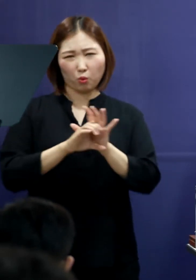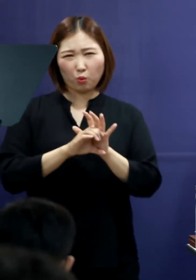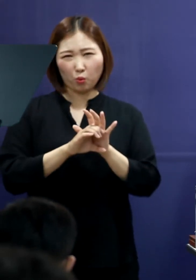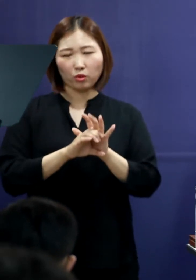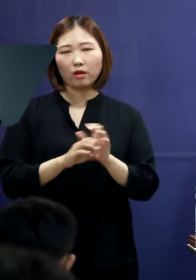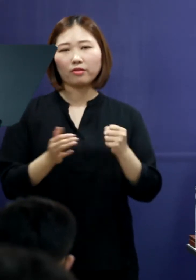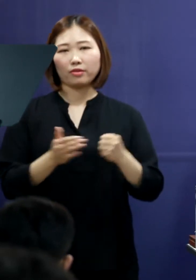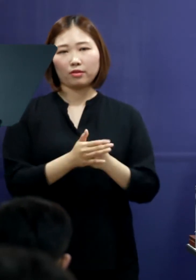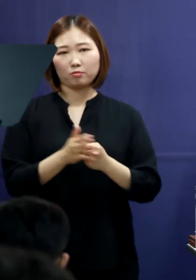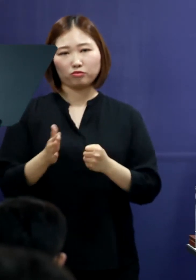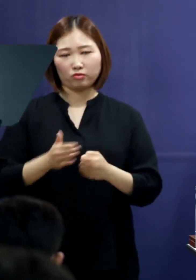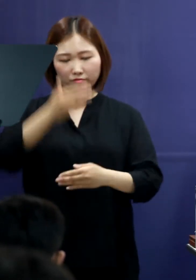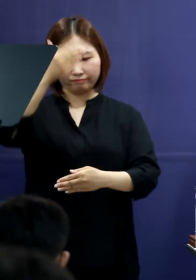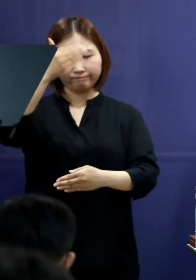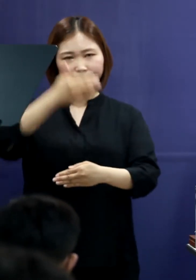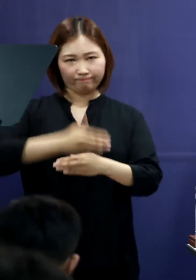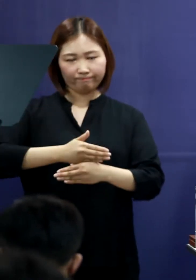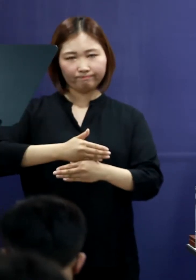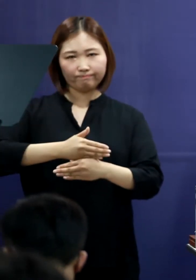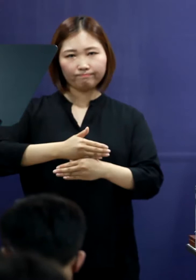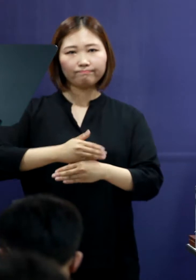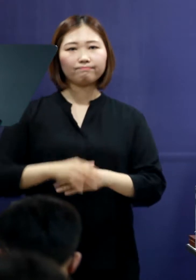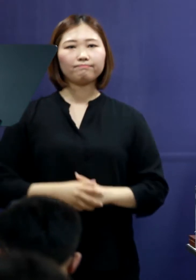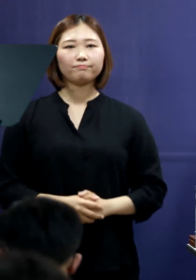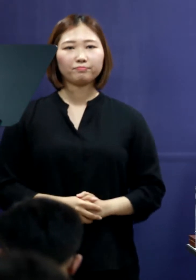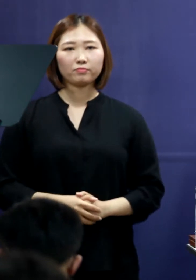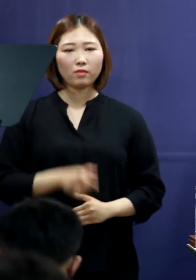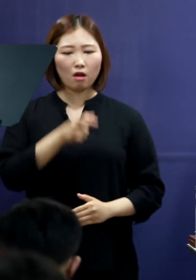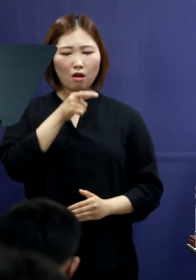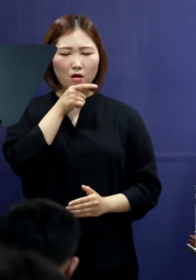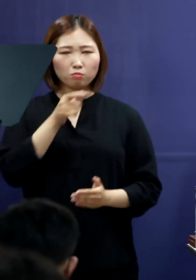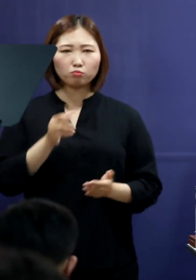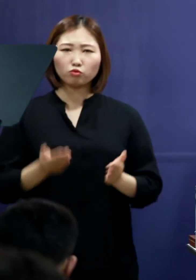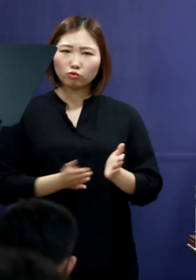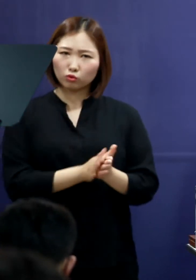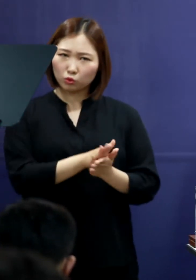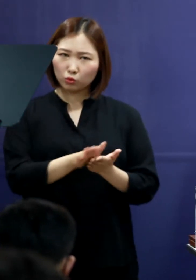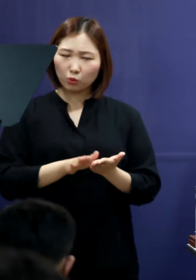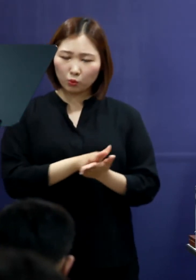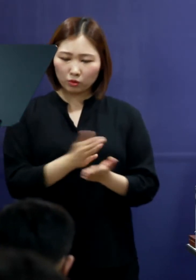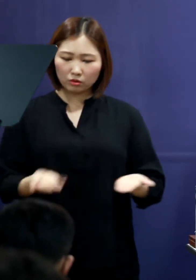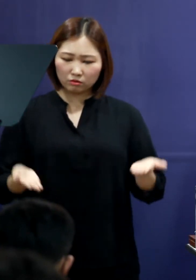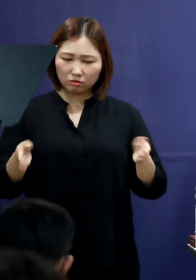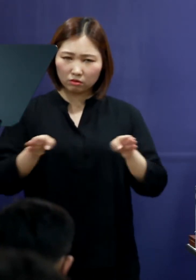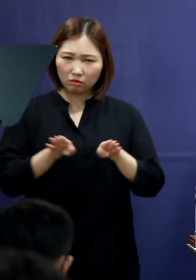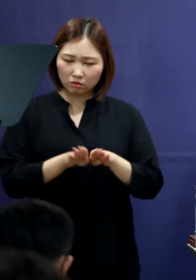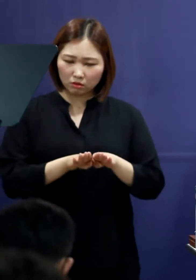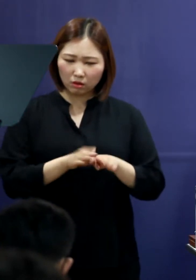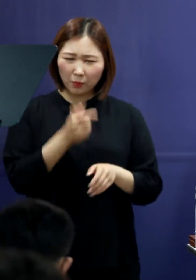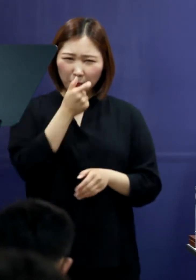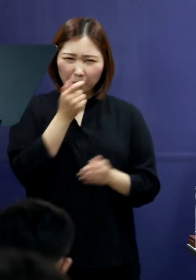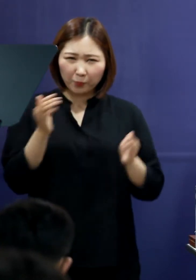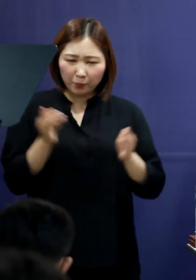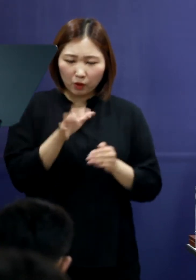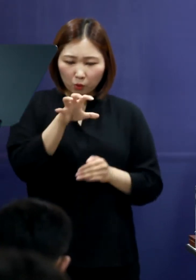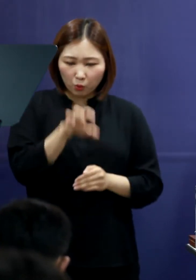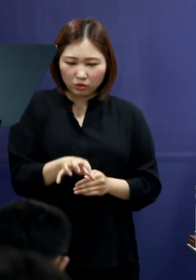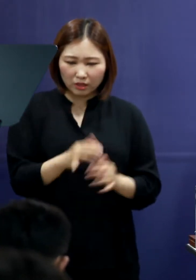것 같습니다. 물놀이 시설은 한정된 공간에 다수 인파가 밀집하는 곳이기